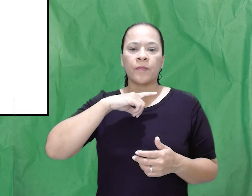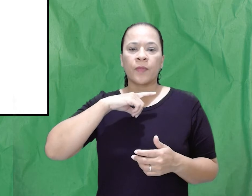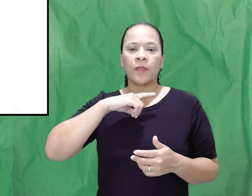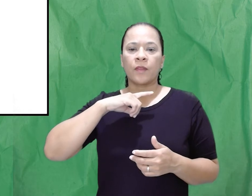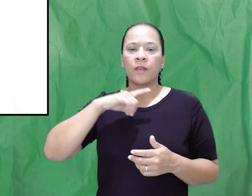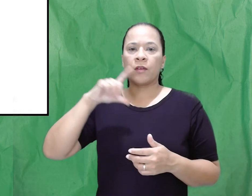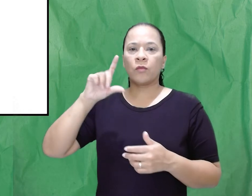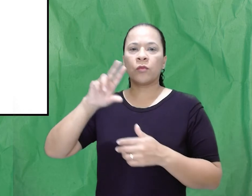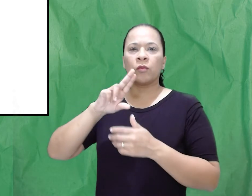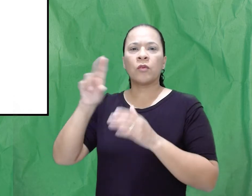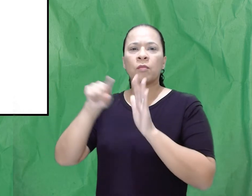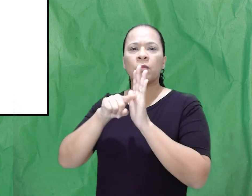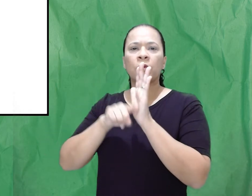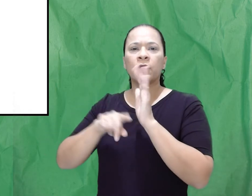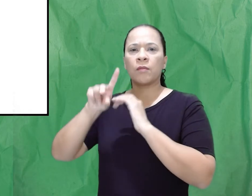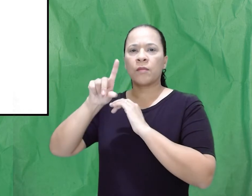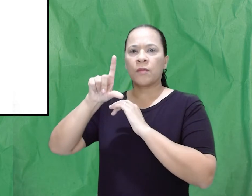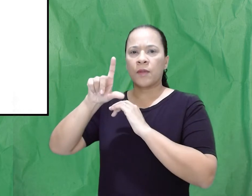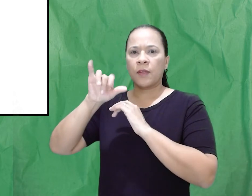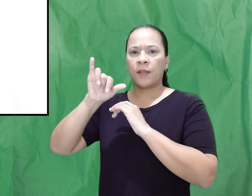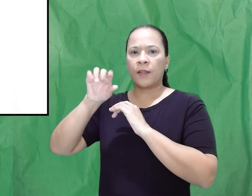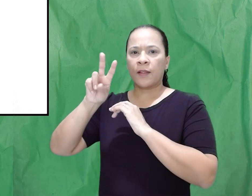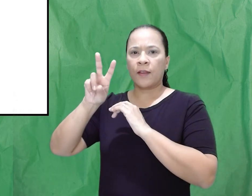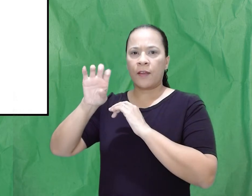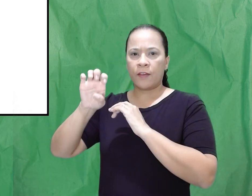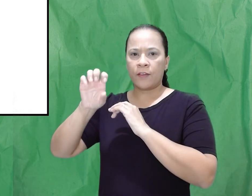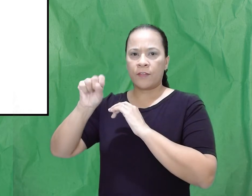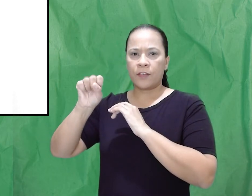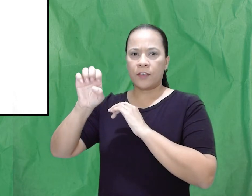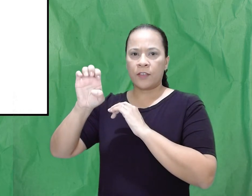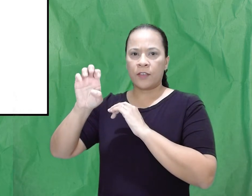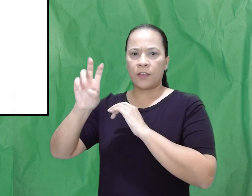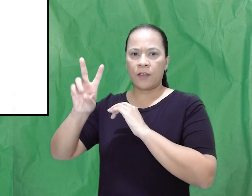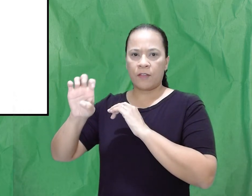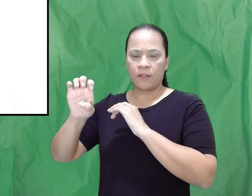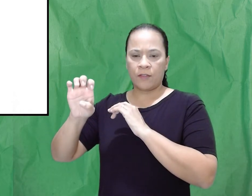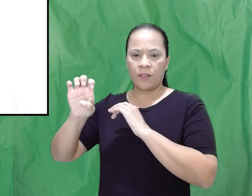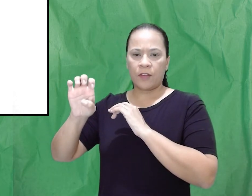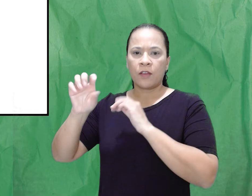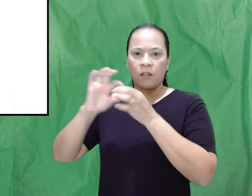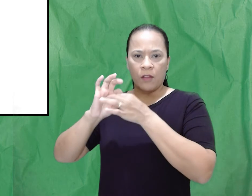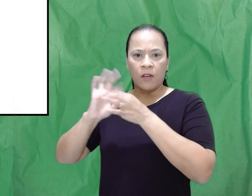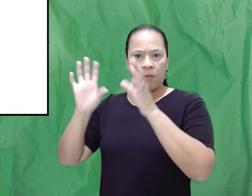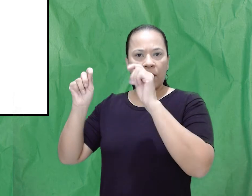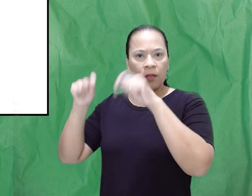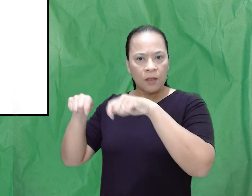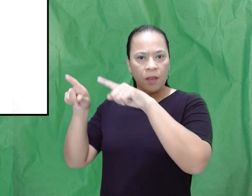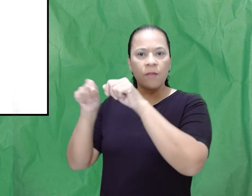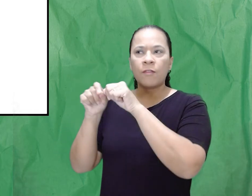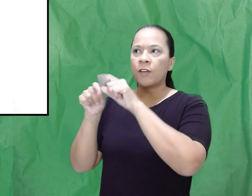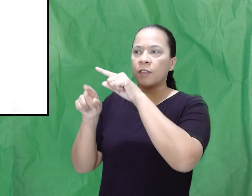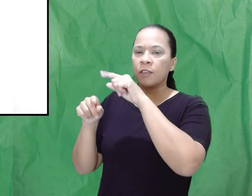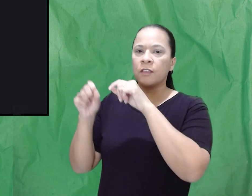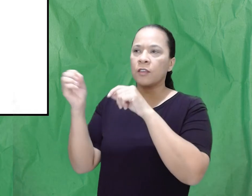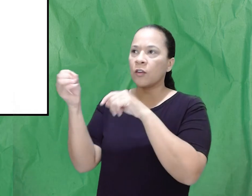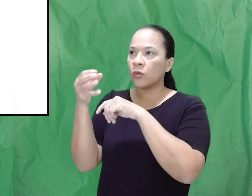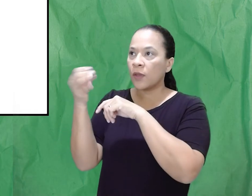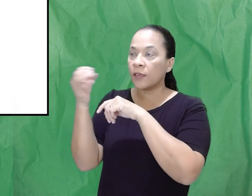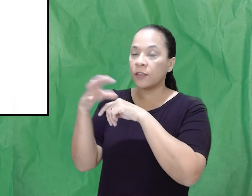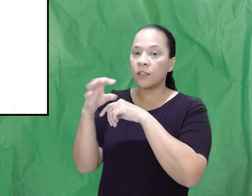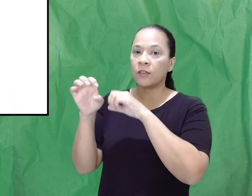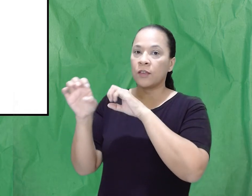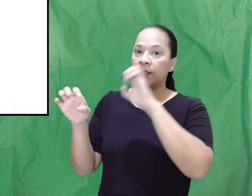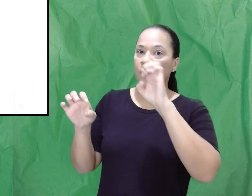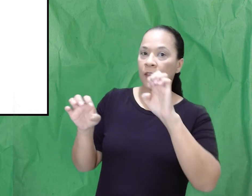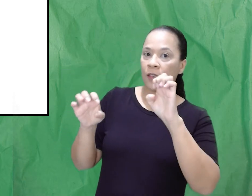Live Server, que permite fazer isso. À medida que eu atualizo na esquerda, ele já atualiza